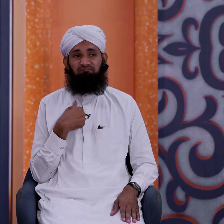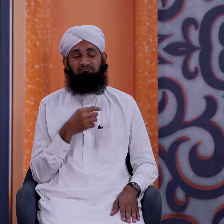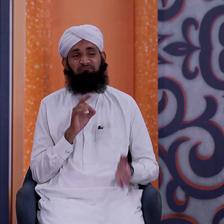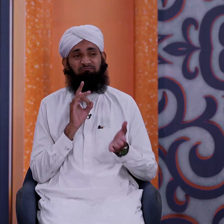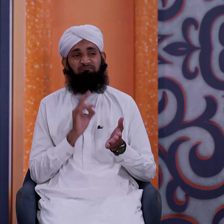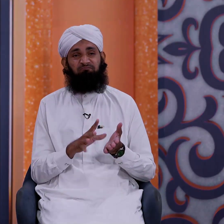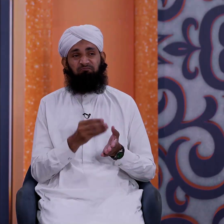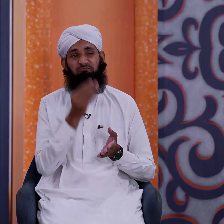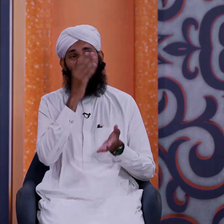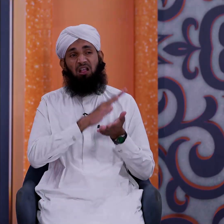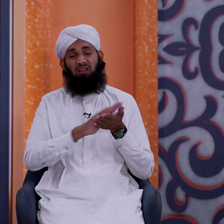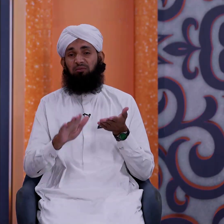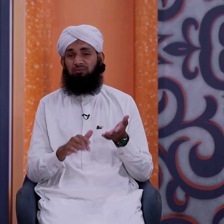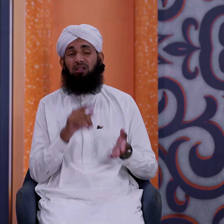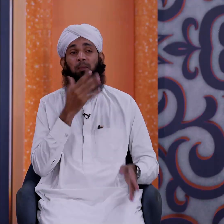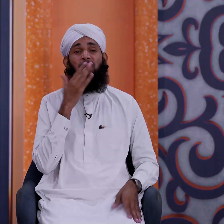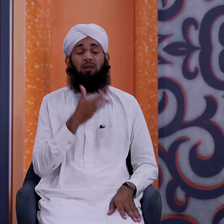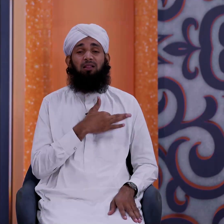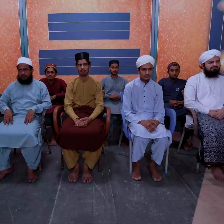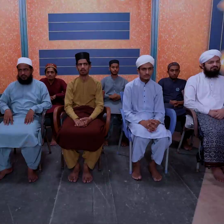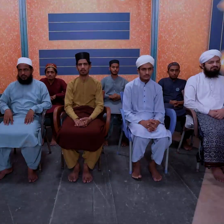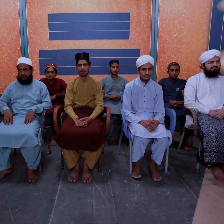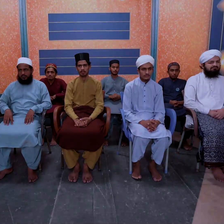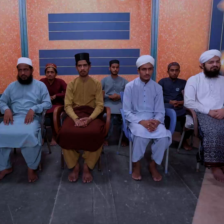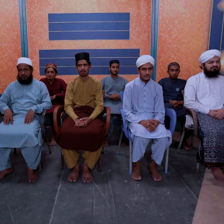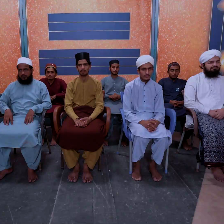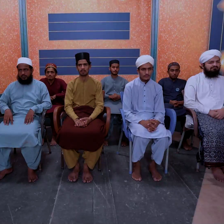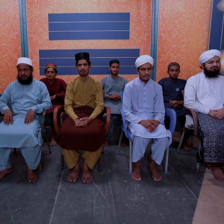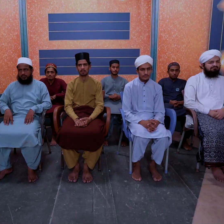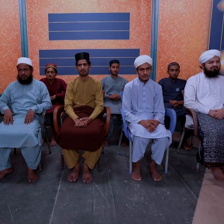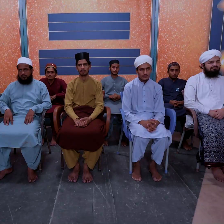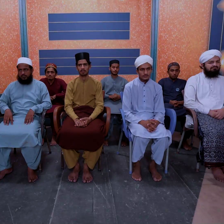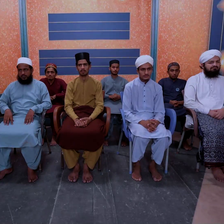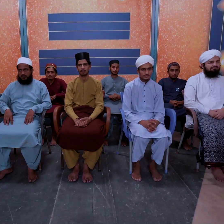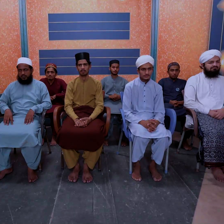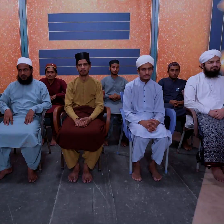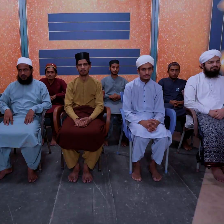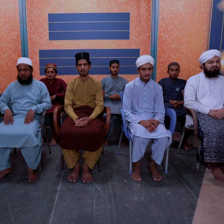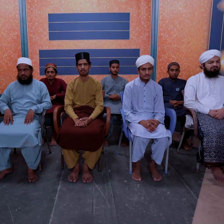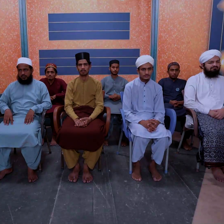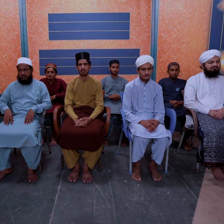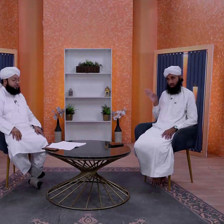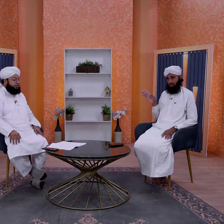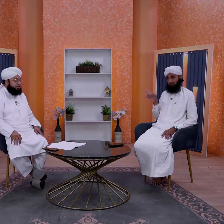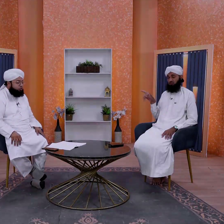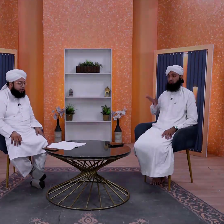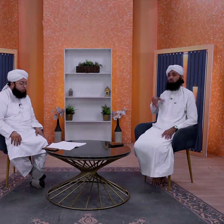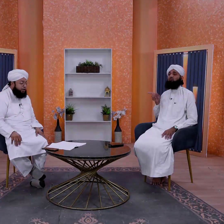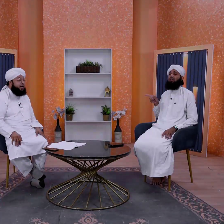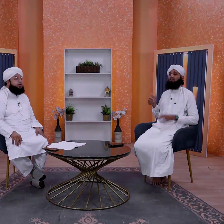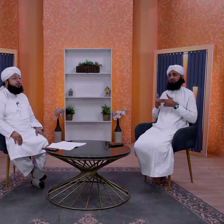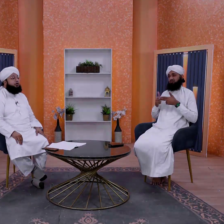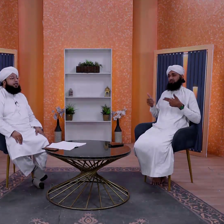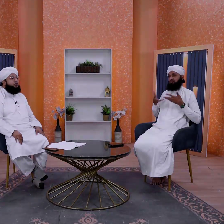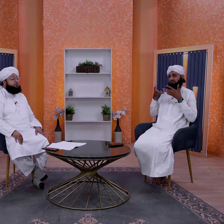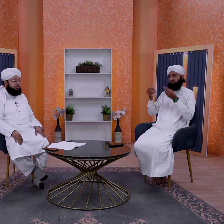تمنا کرنا، خواہش کرنا، یہ حسد ہے۔ اب ہم سنتے ہیں کہ اس کا وبال کیا ہے۔ حضرت سیدنا ابو